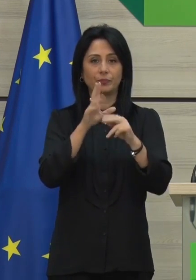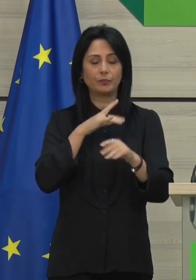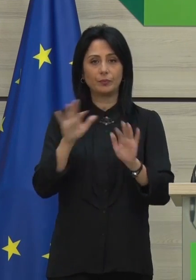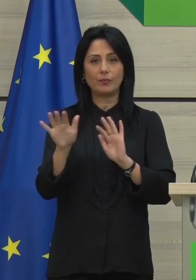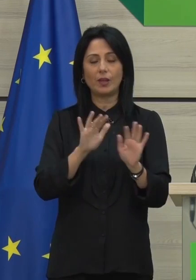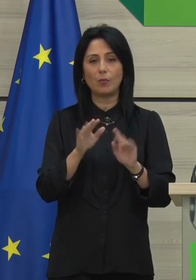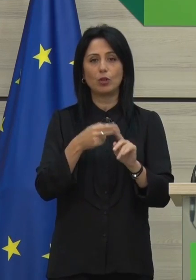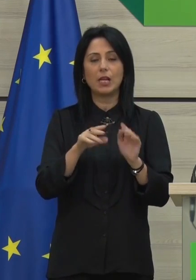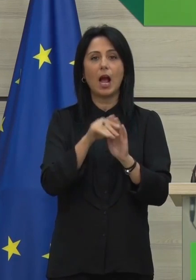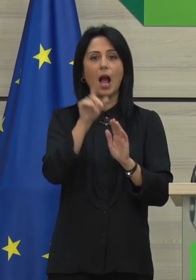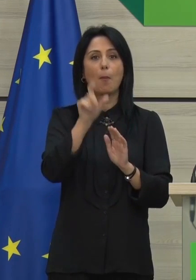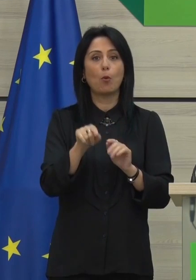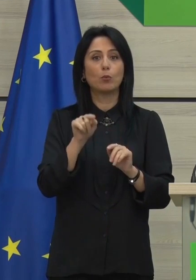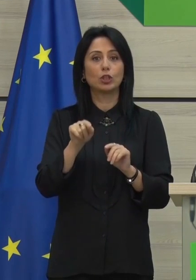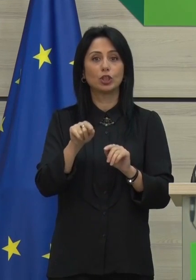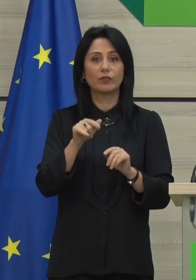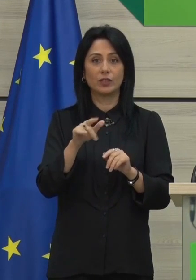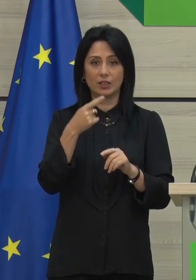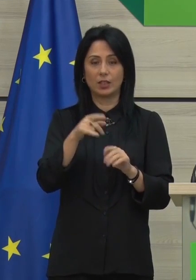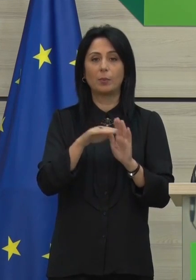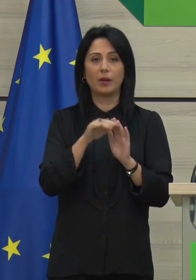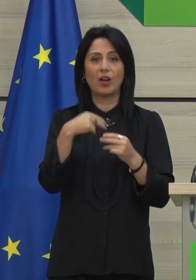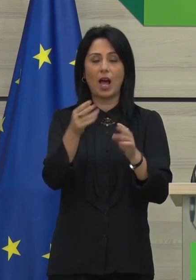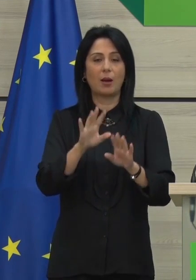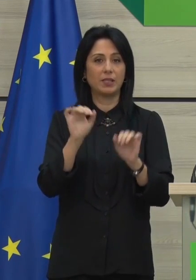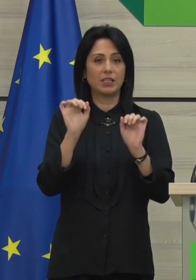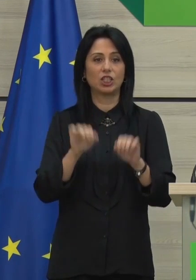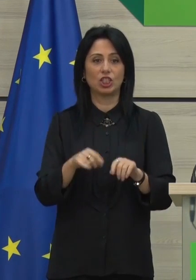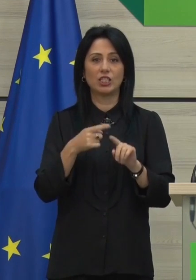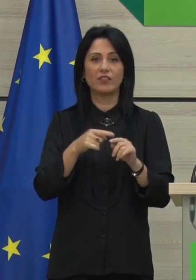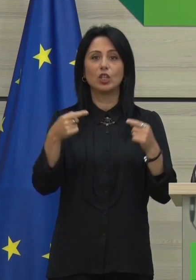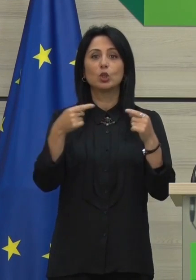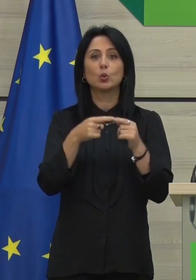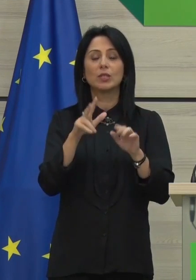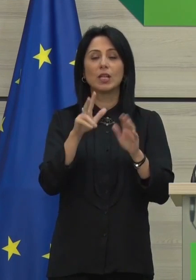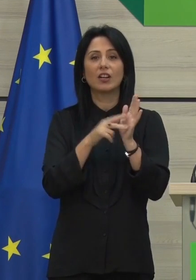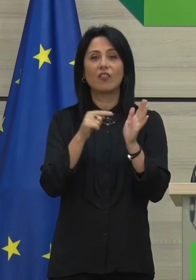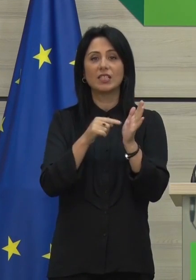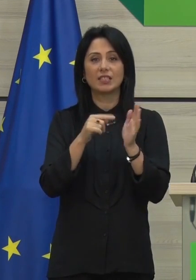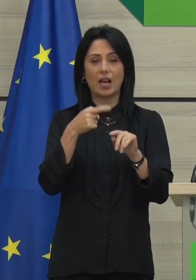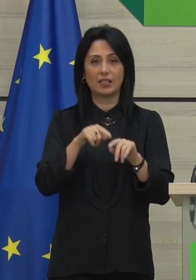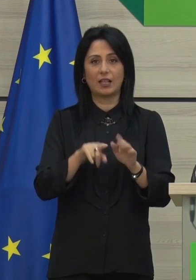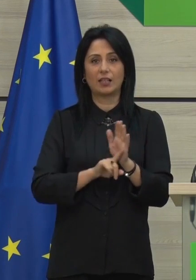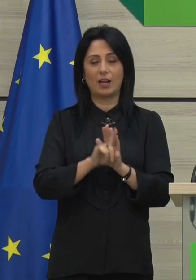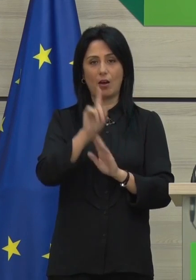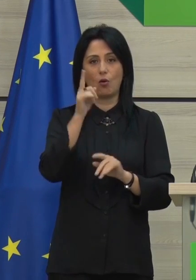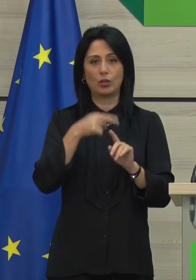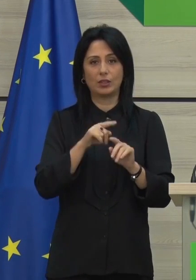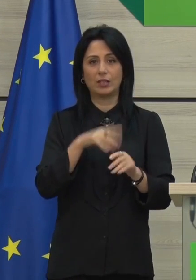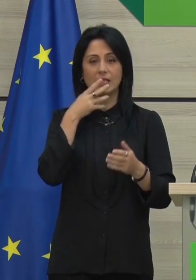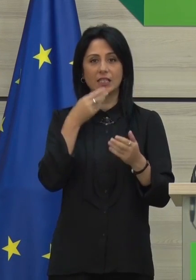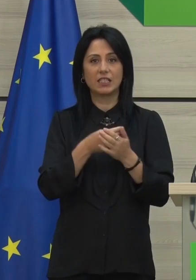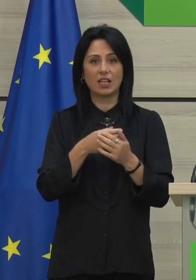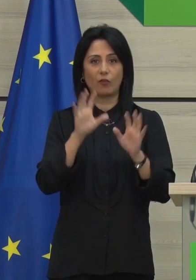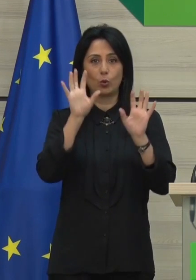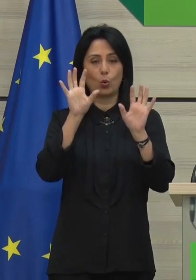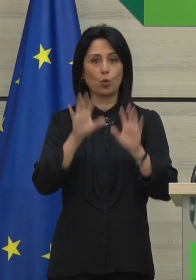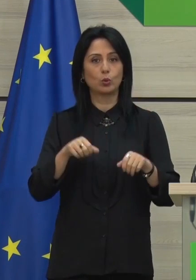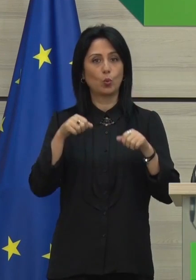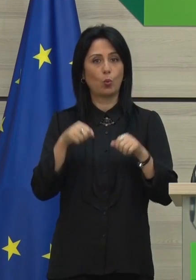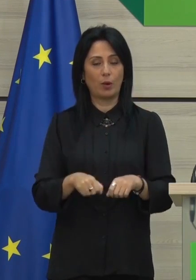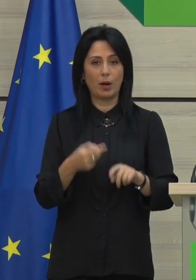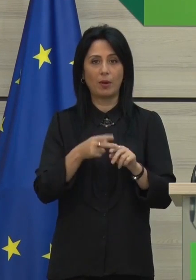პროცესი. ამომრჩეველს, იქ მისულ ამომრჩეველს არ მიეცა შესაძლებლობა ზუსტად 8 საათიდან განეხორციელებინა საკუთარი კონსტიტუციური